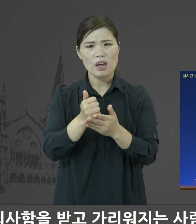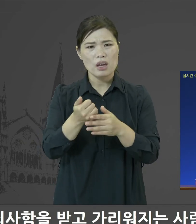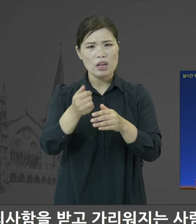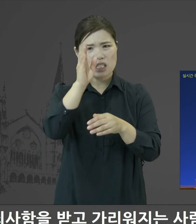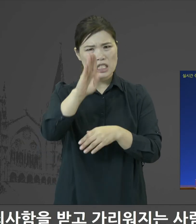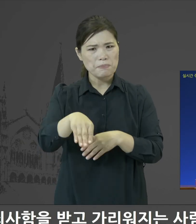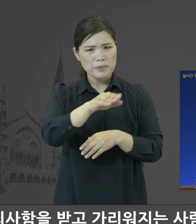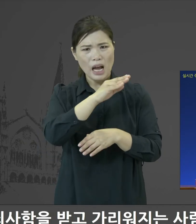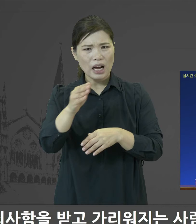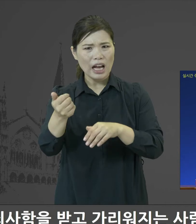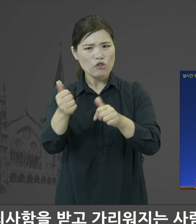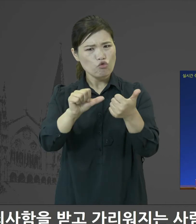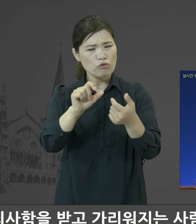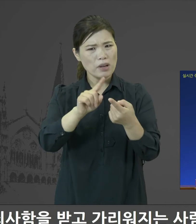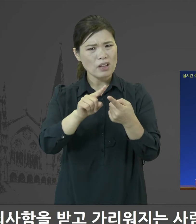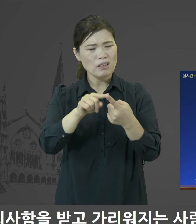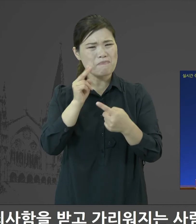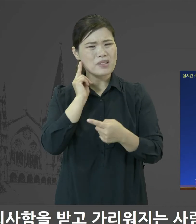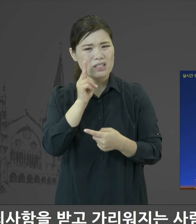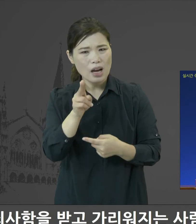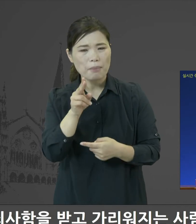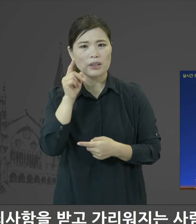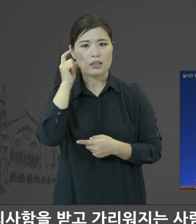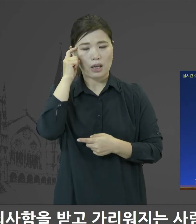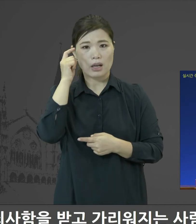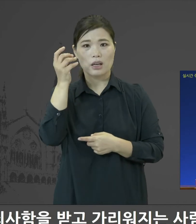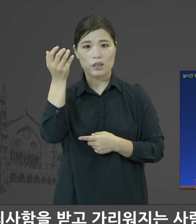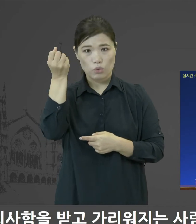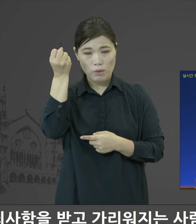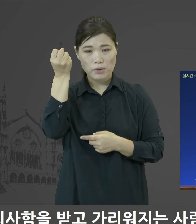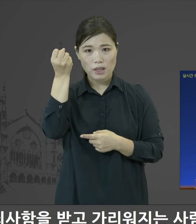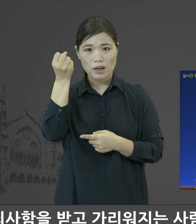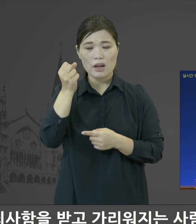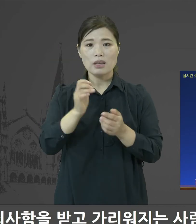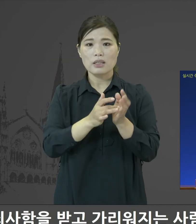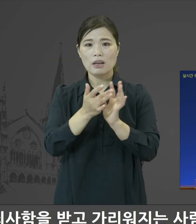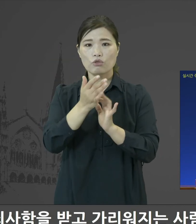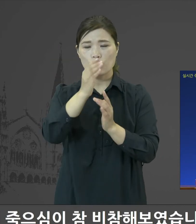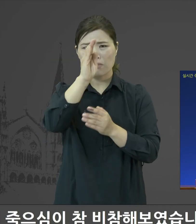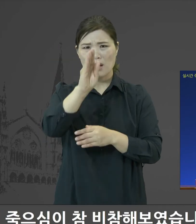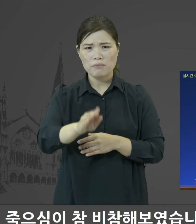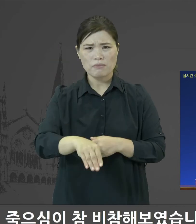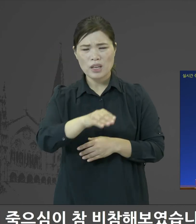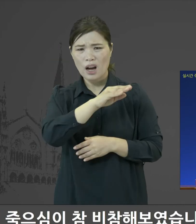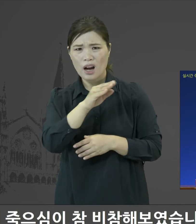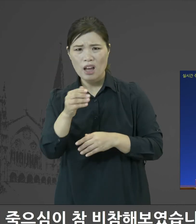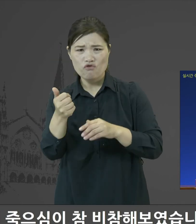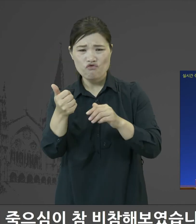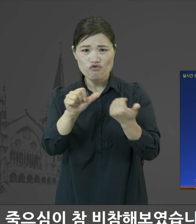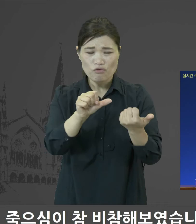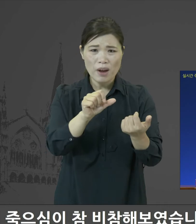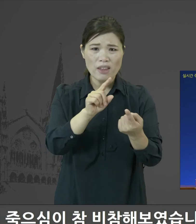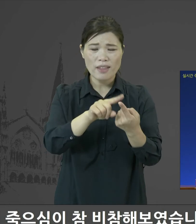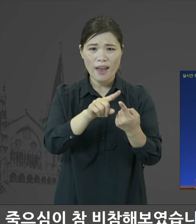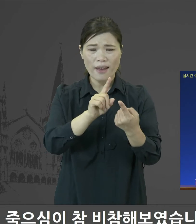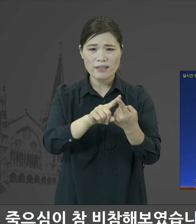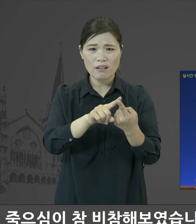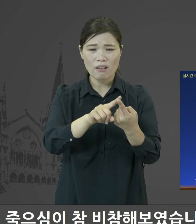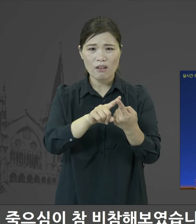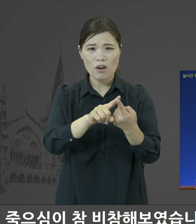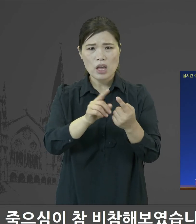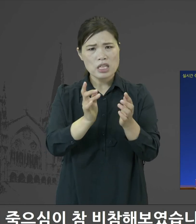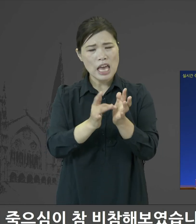수가 없었습니다. 그런데 그 예수님의 죽으심을, 비참해 보이는 십자가에 죽은